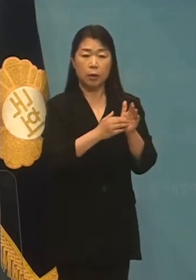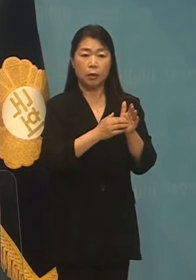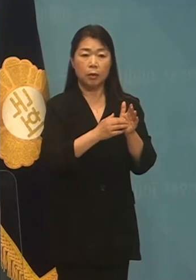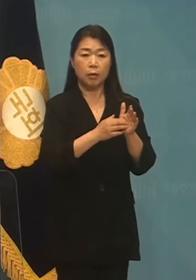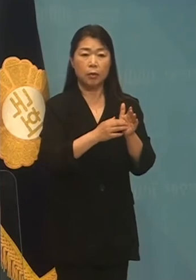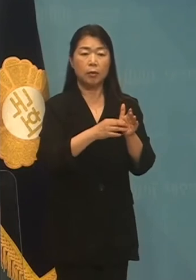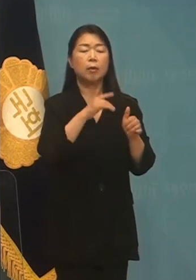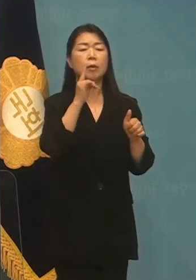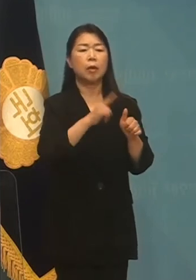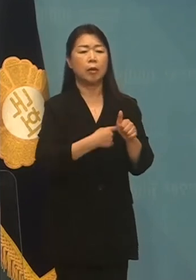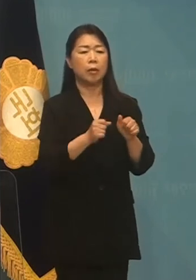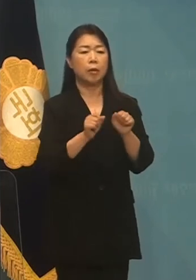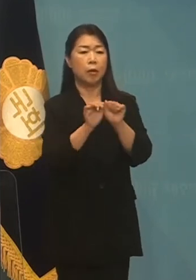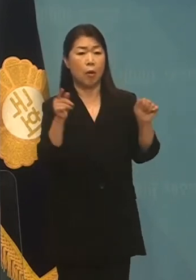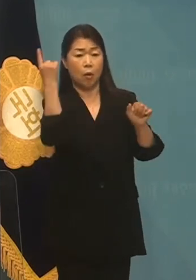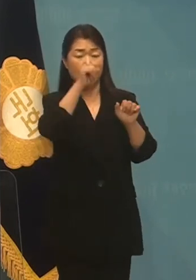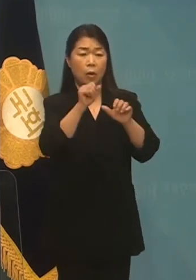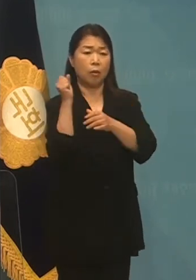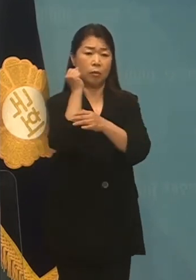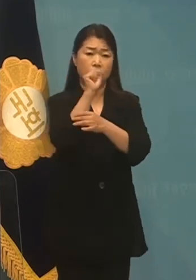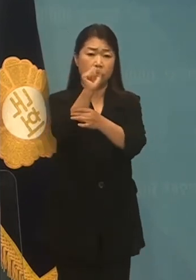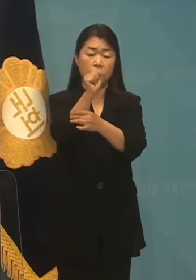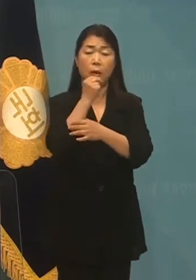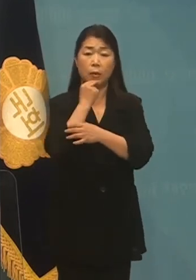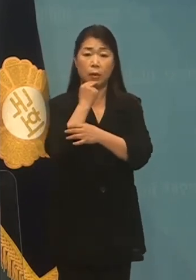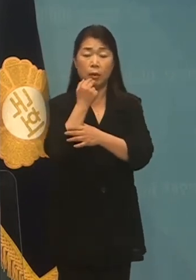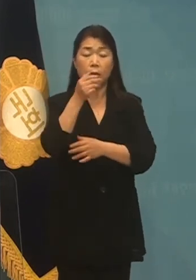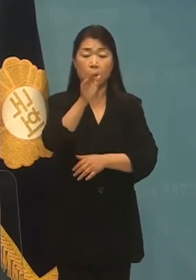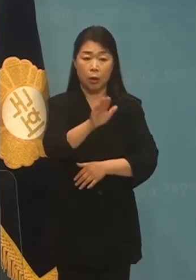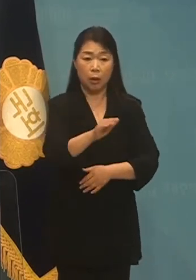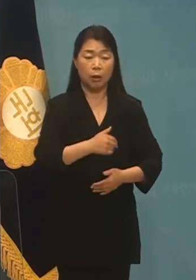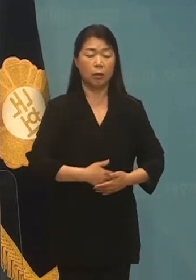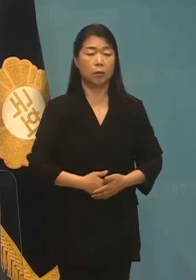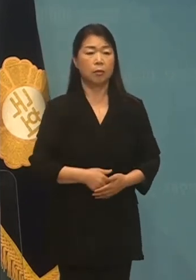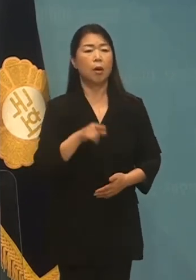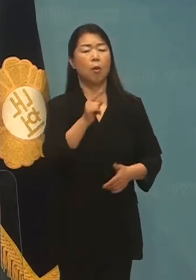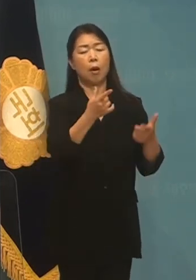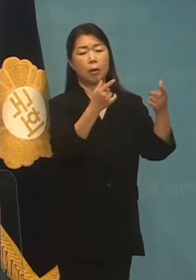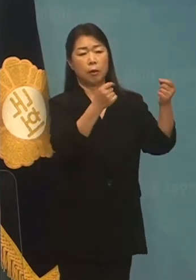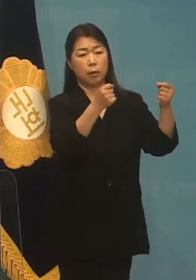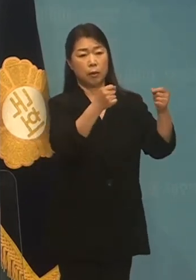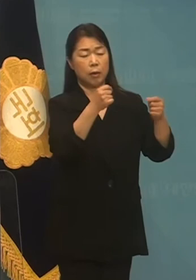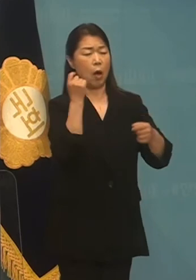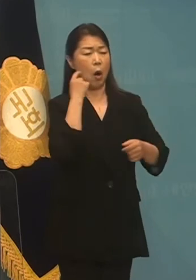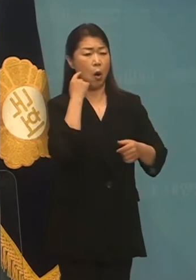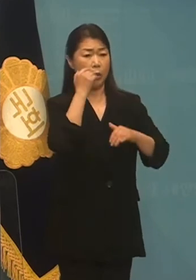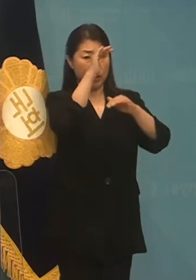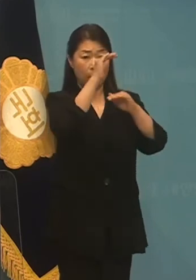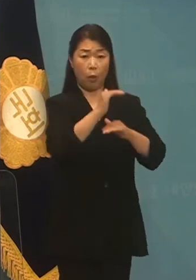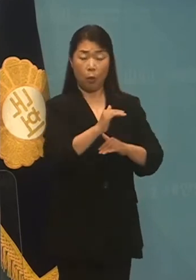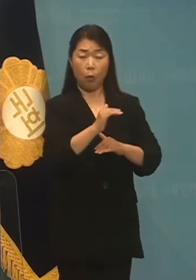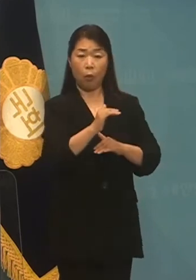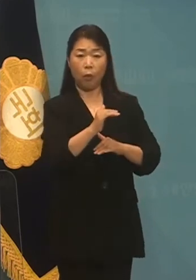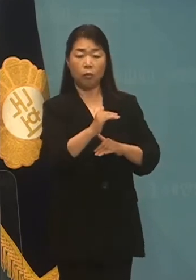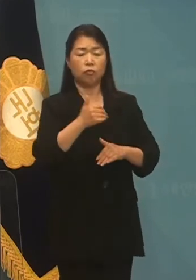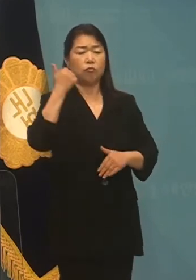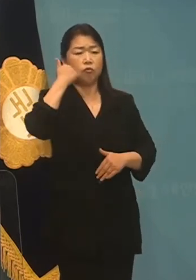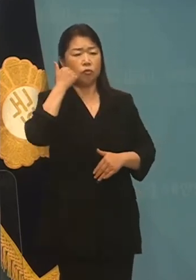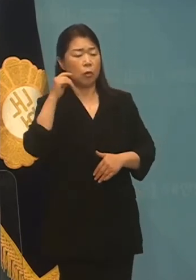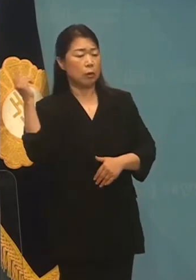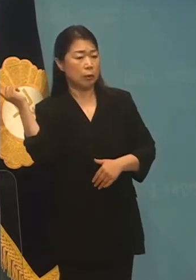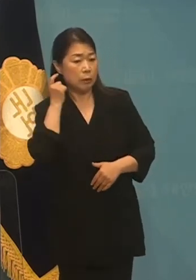탈락하면서 무대에서 사라진 상태입니다. 그러나 그와 같은 허위 사실을